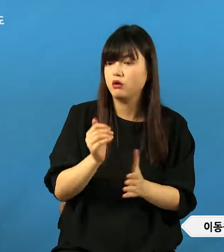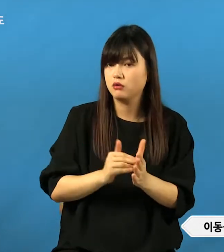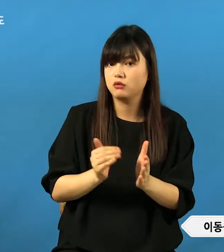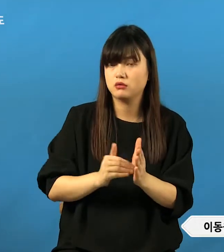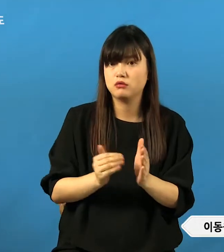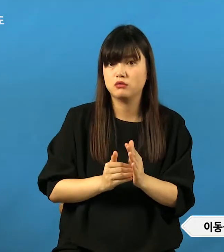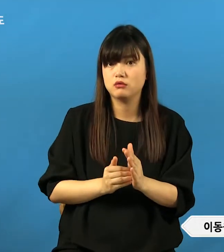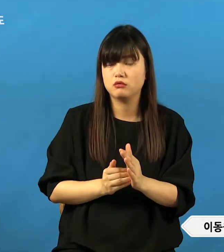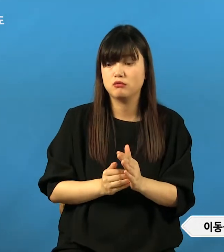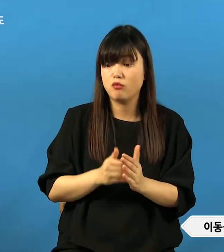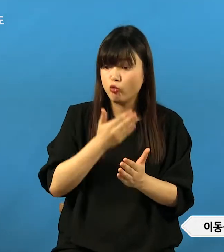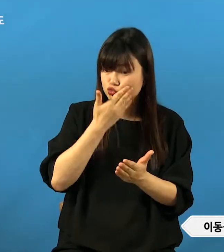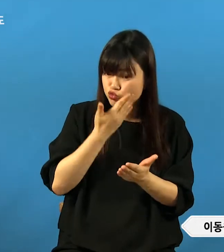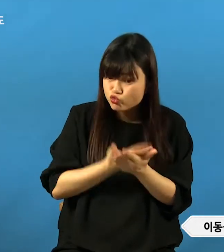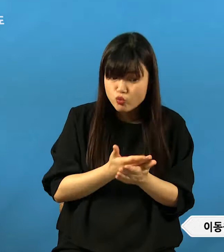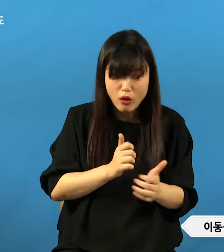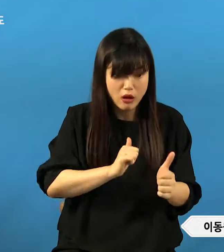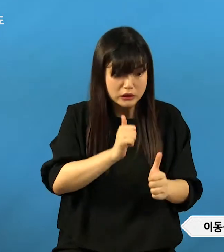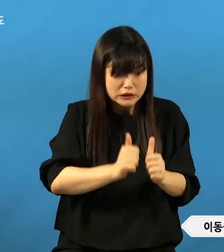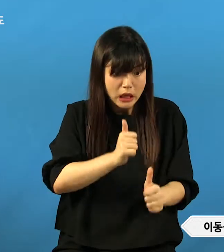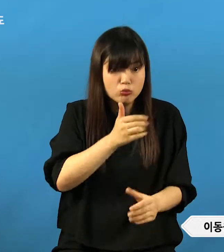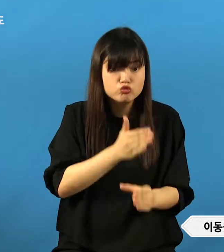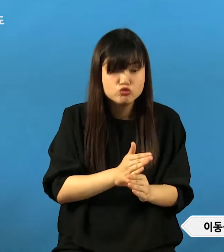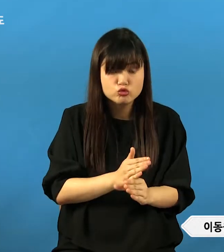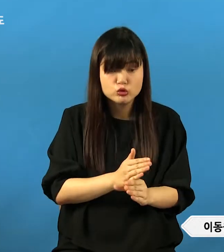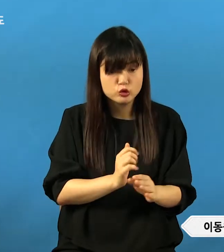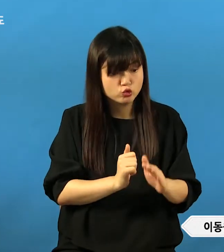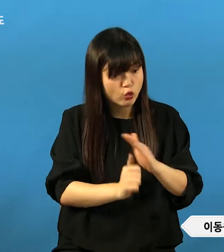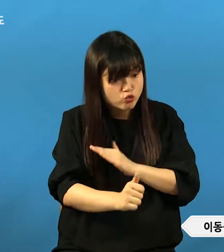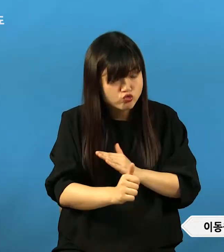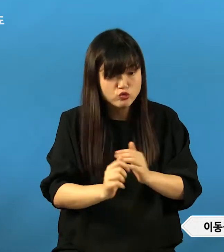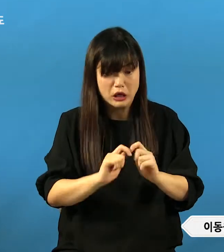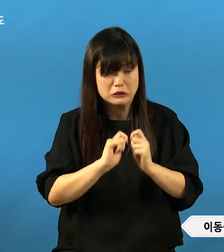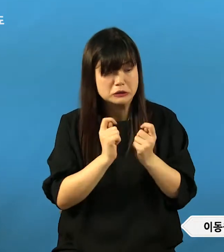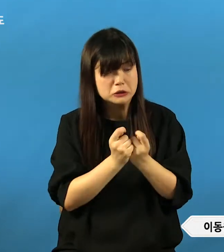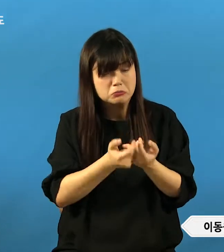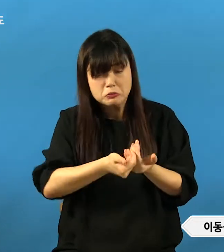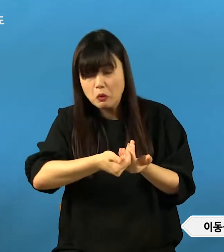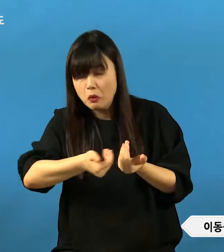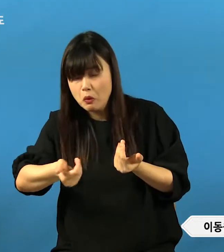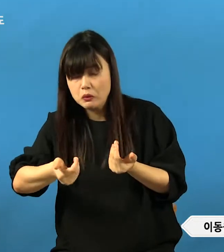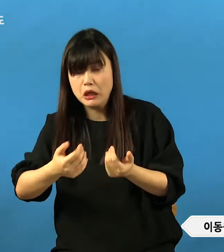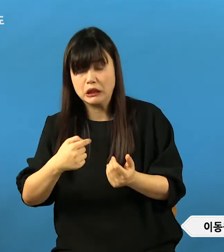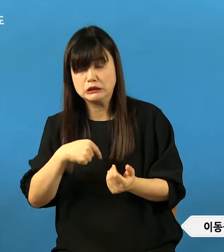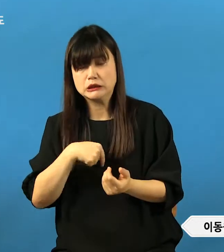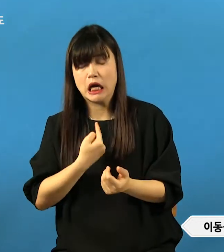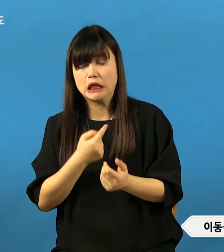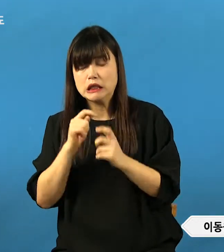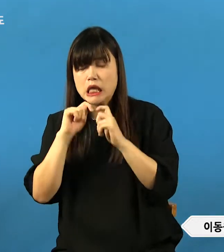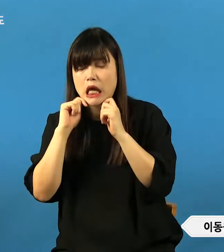아니, 중요한 시리즈가 진행 중인데 선수가 팀을 떠나